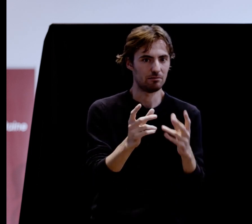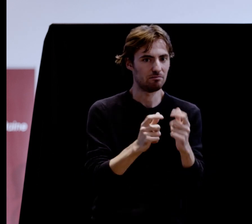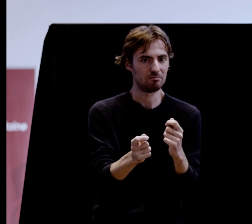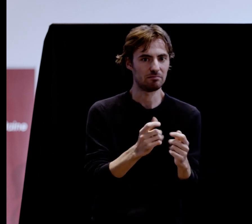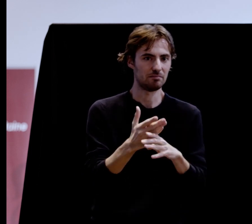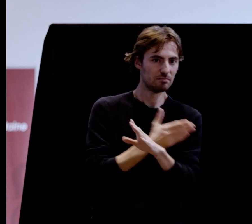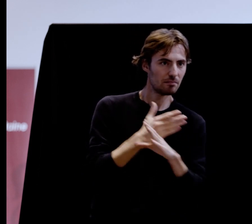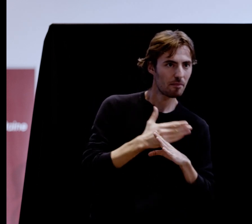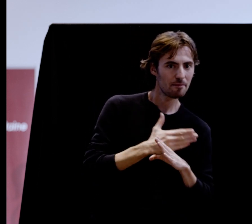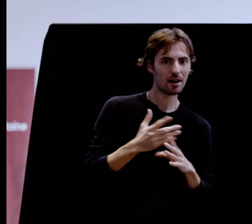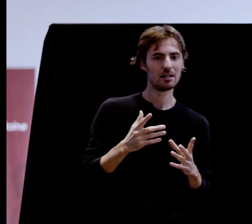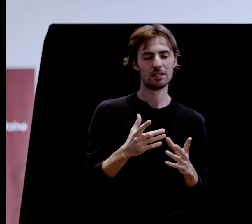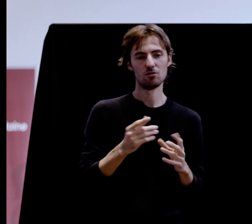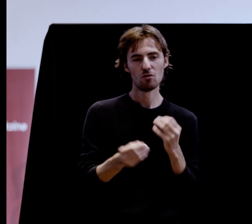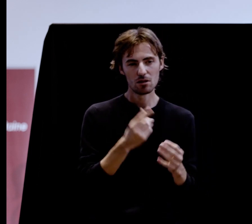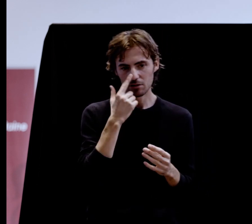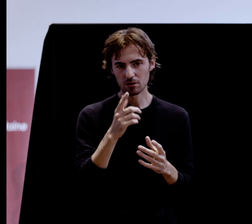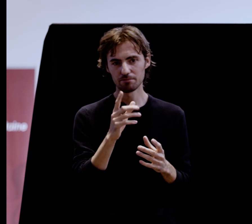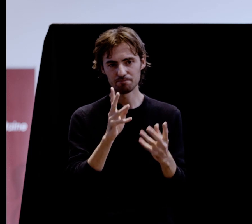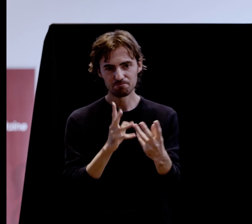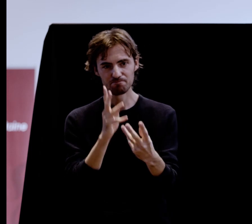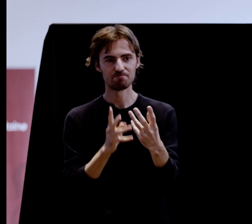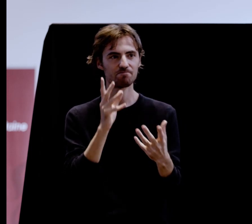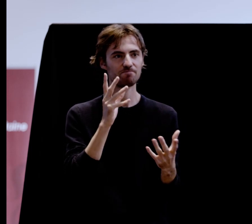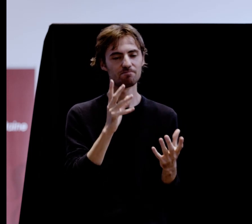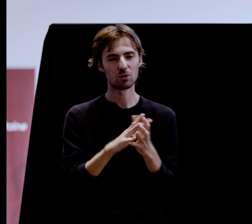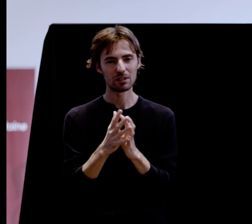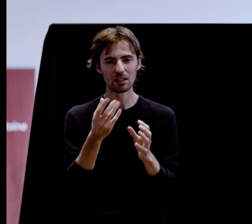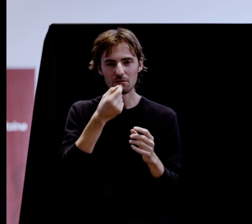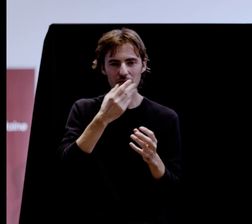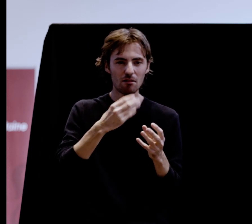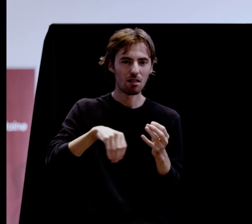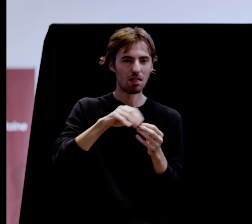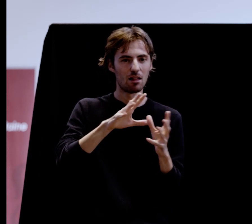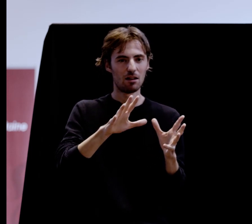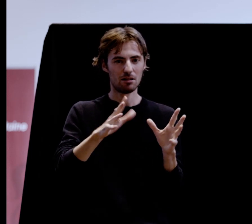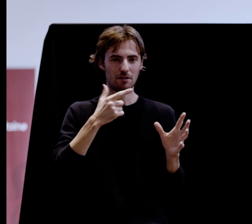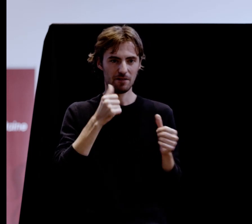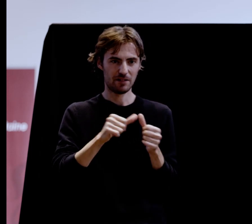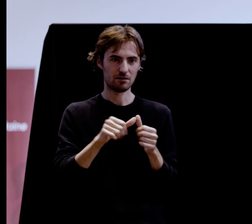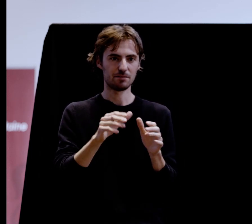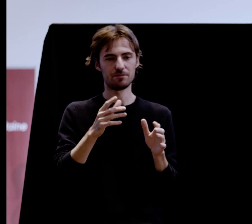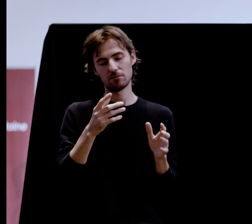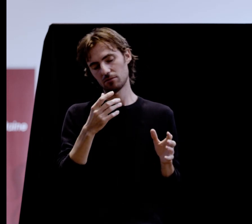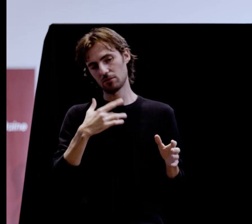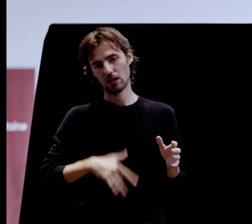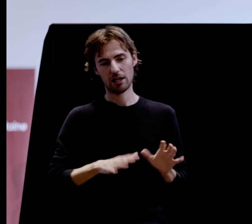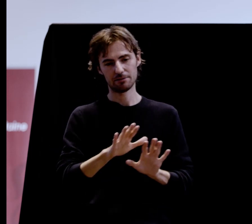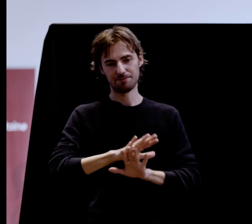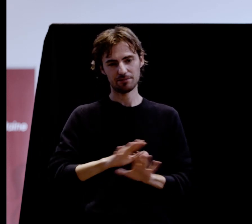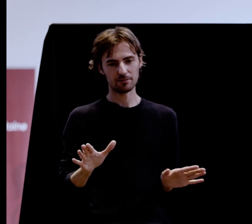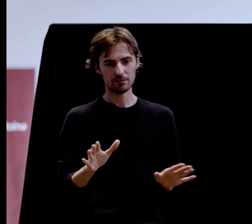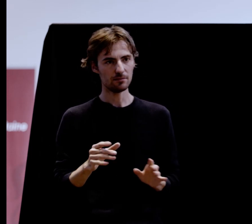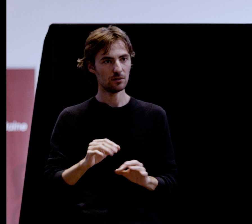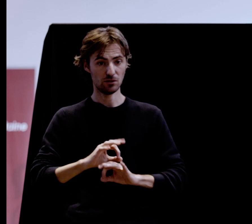proposer, peut-être que c'est un peu trop compliqué. Comme je vous ai dit, quand il y a des traitements, on peut proposer des traitements où il n'y a pas forcément de règles. Et donc, on peut